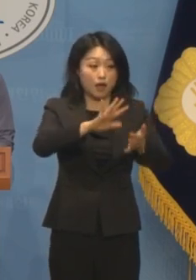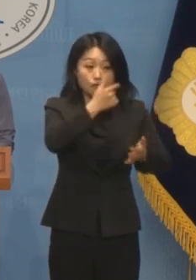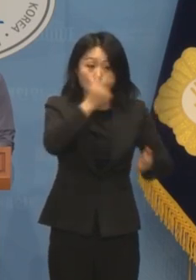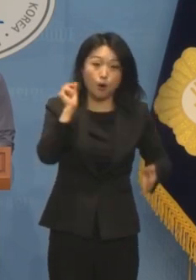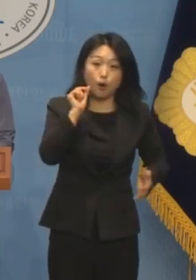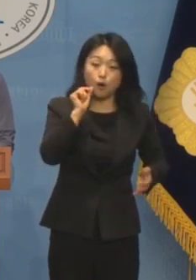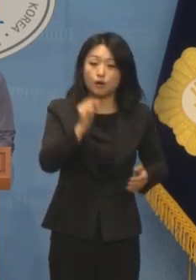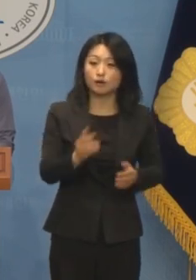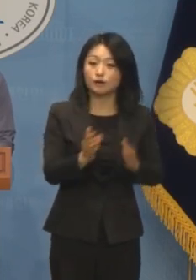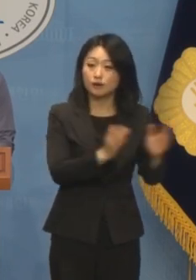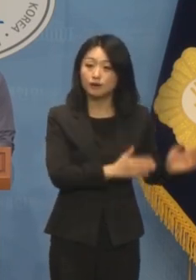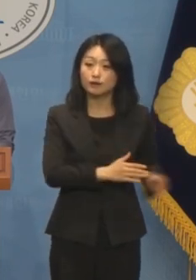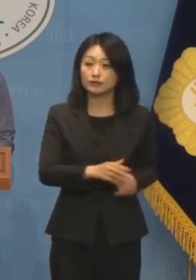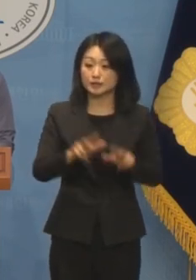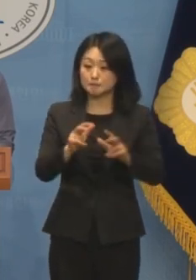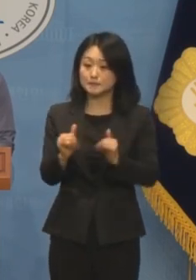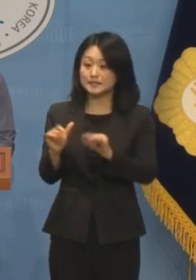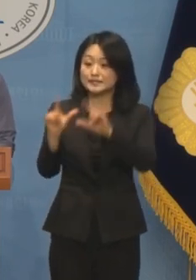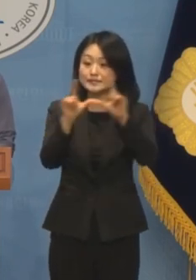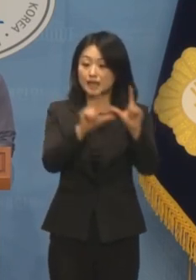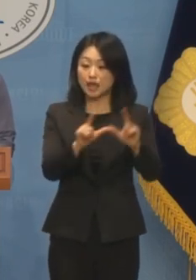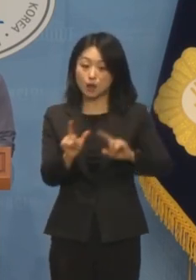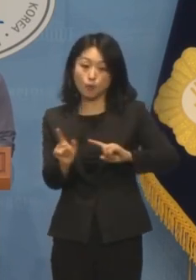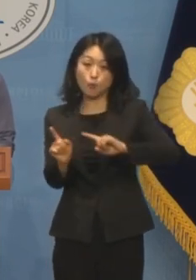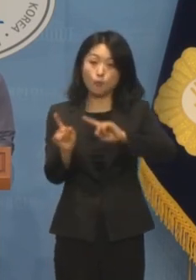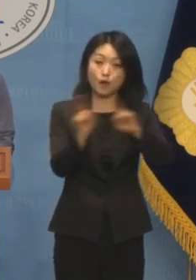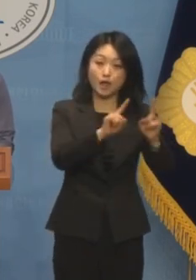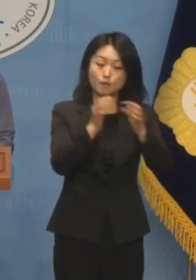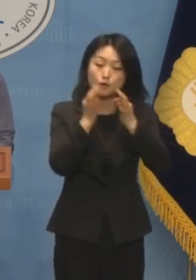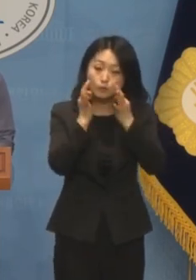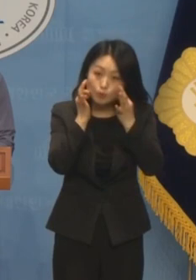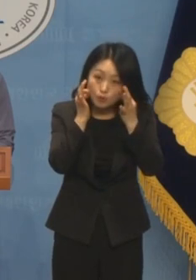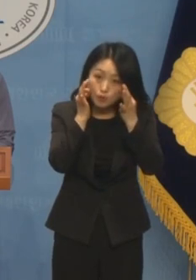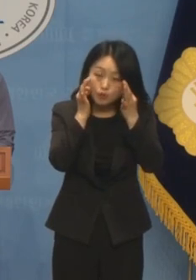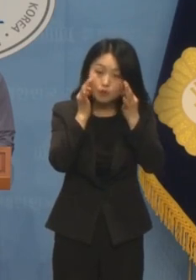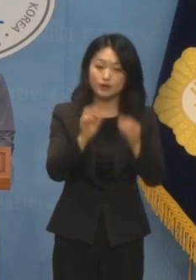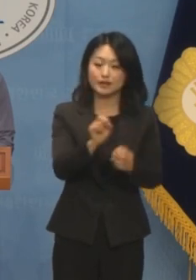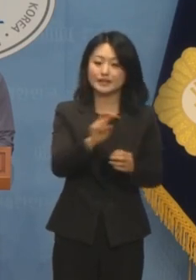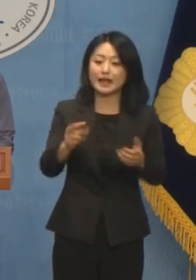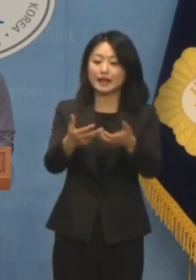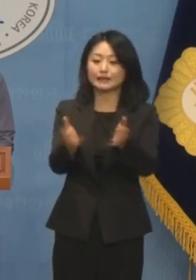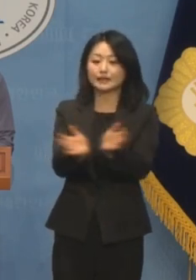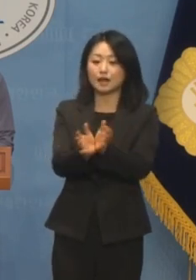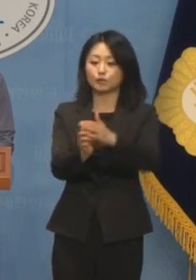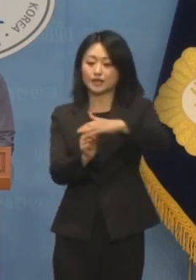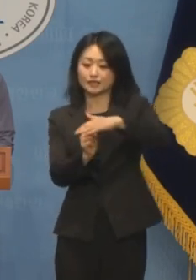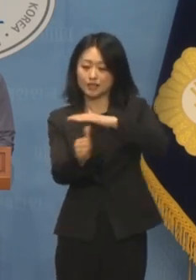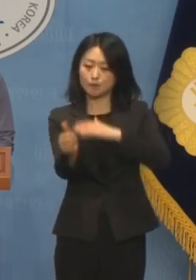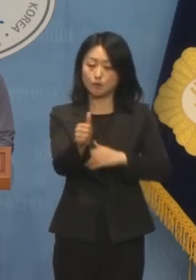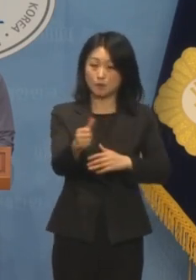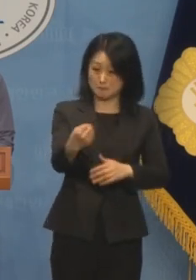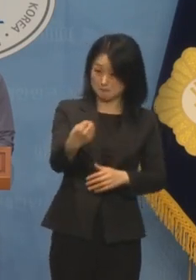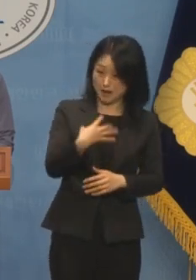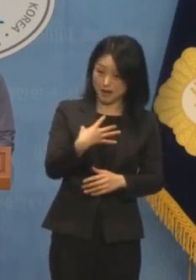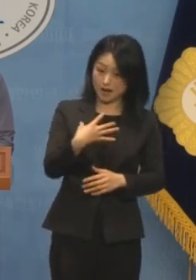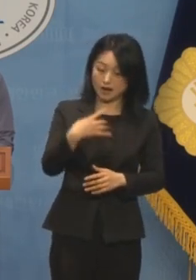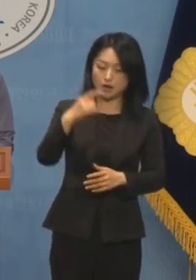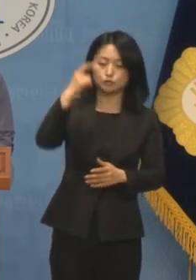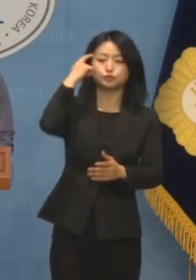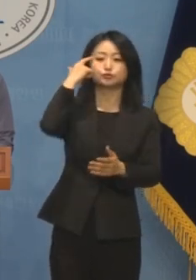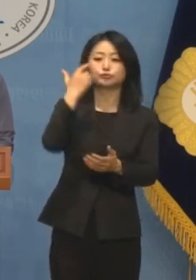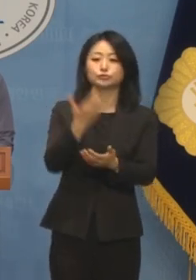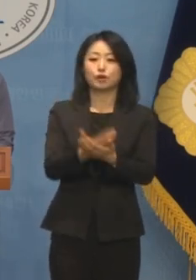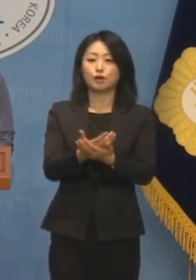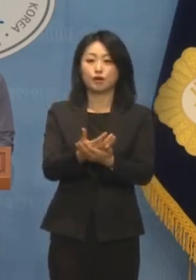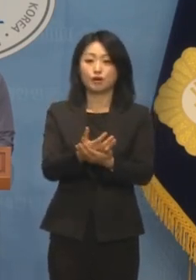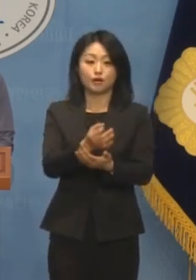상황에서 누구보다 민생 회복에 온 힘을 기울여야 할 제1야당 원내대표의 입에서 나온 부자